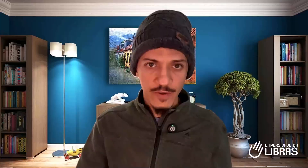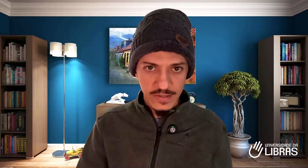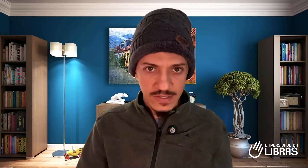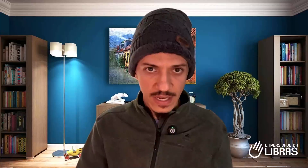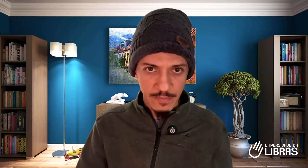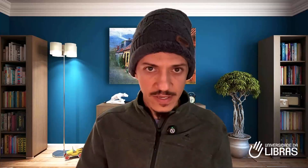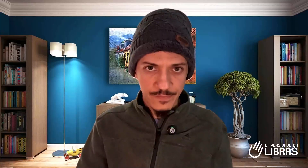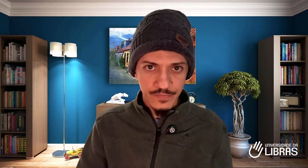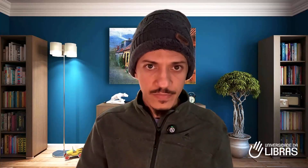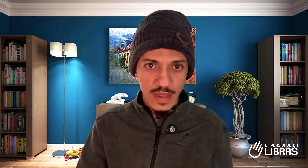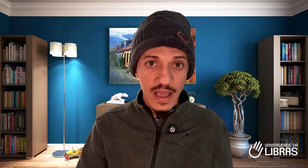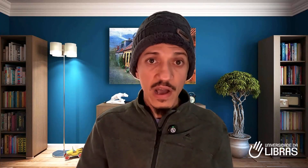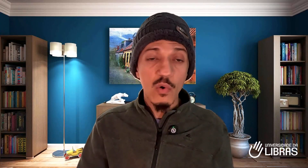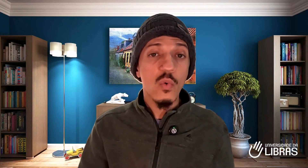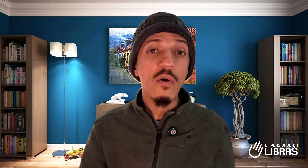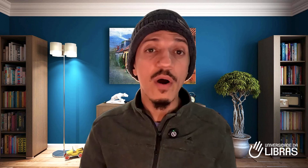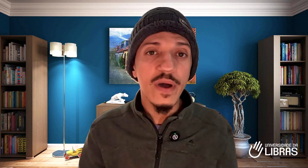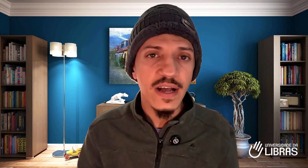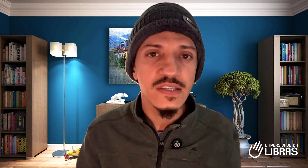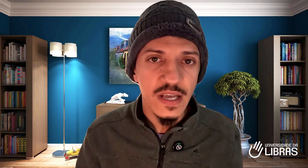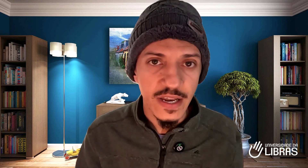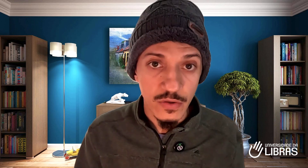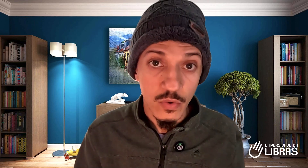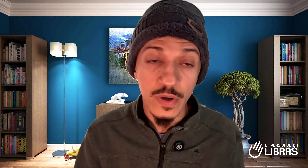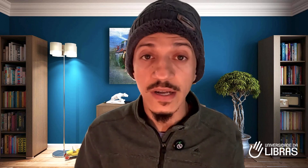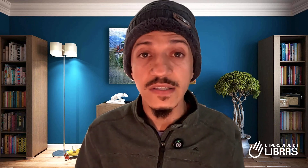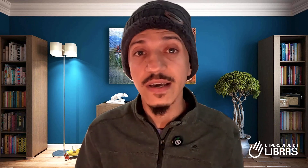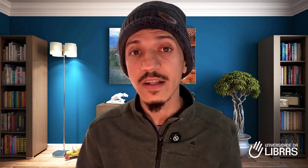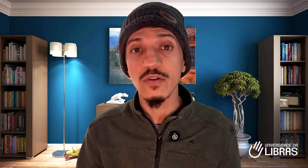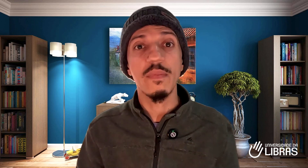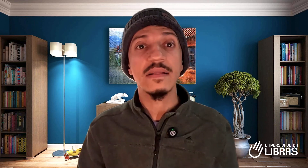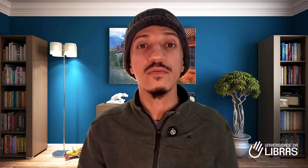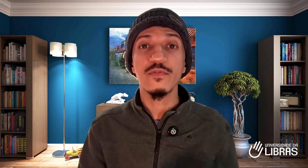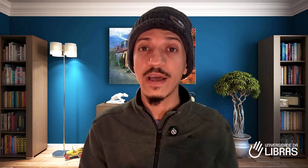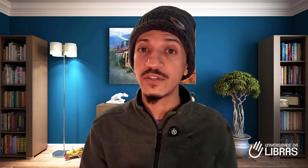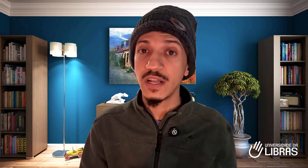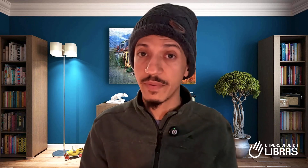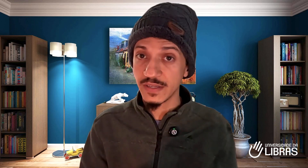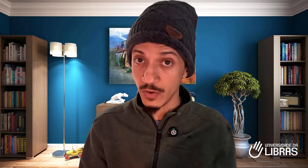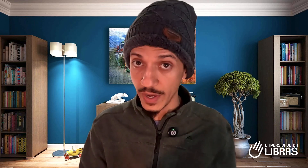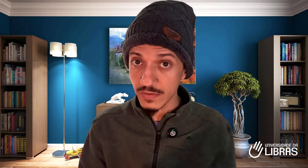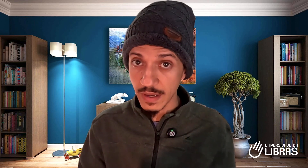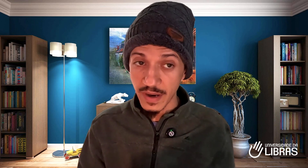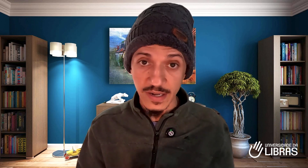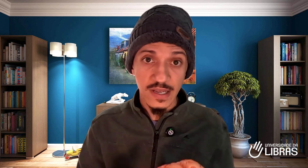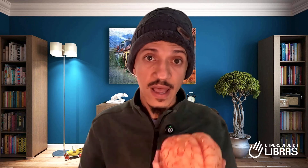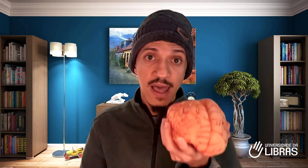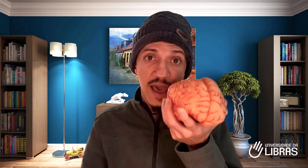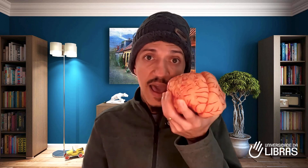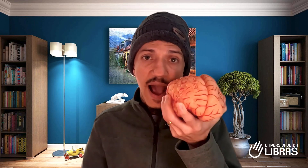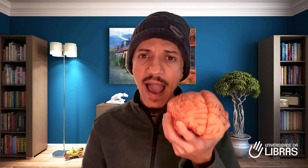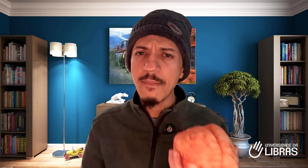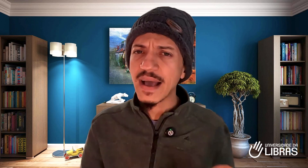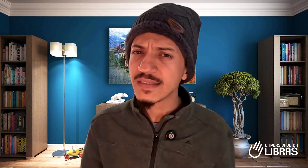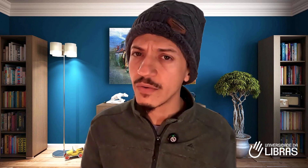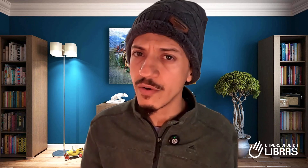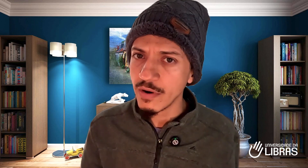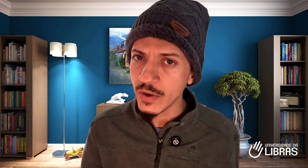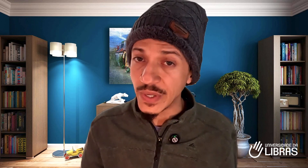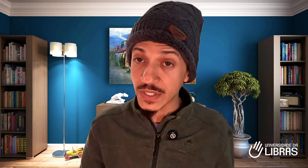em Libras? Qual que é o grande segredo? O grande segredo do método Fluente em Libras em 8 semanas é a imersão neurolinguística.